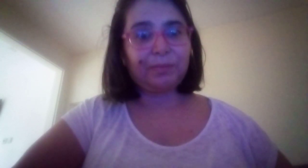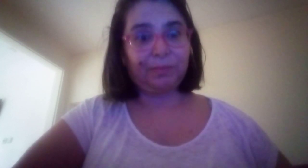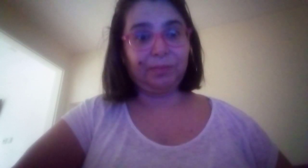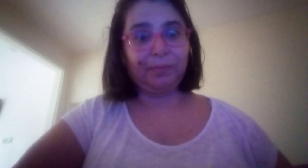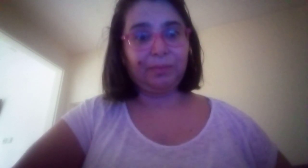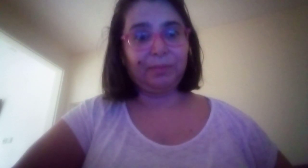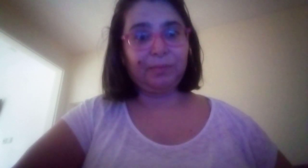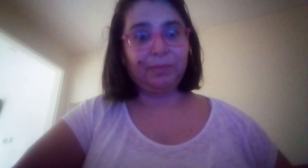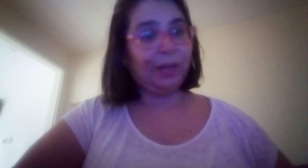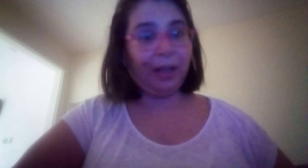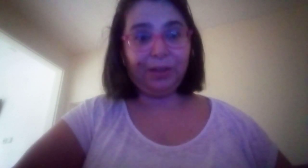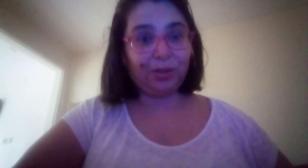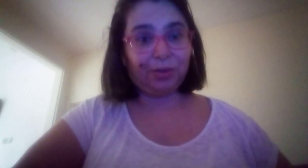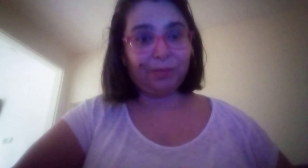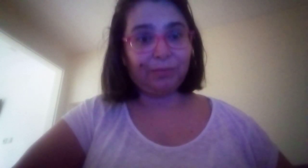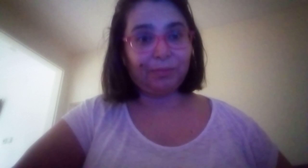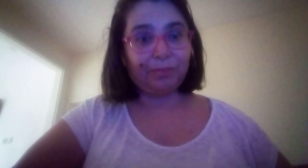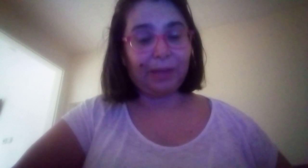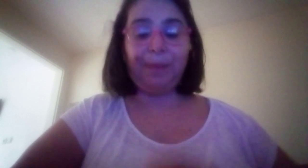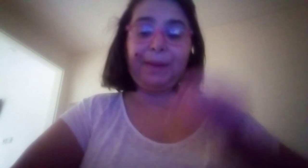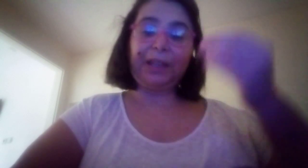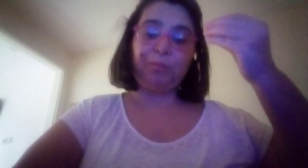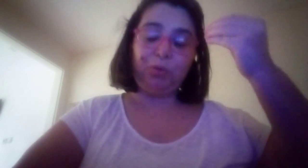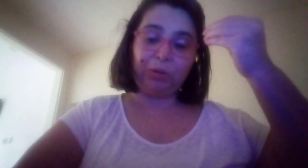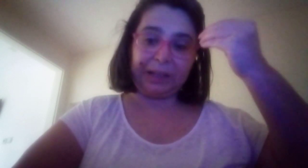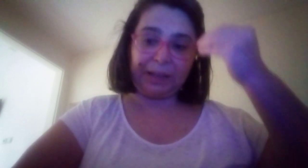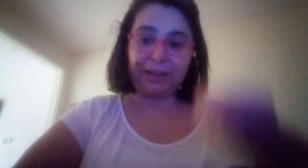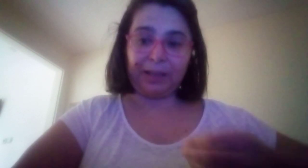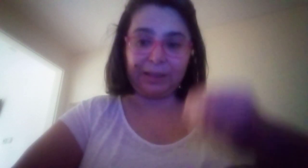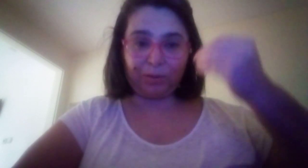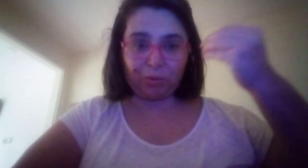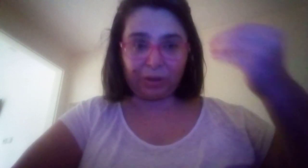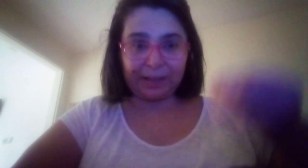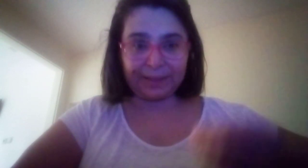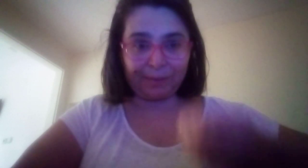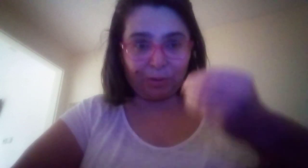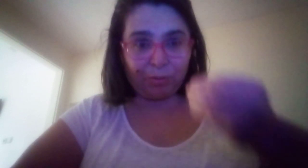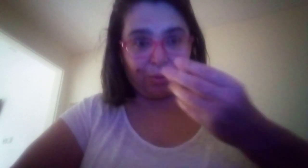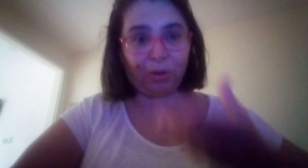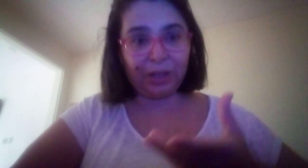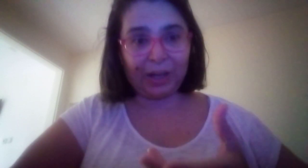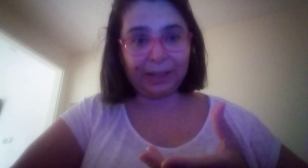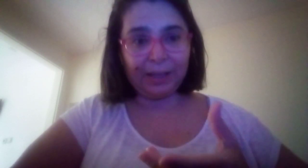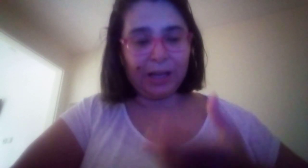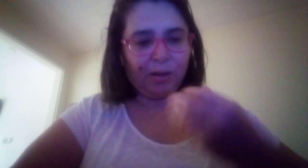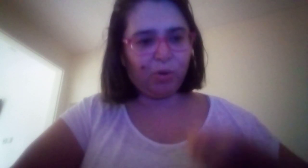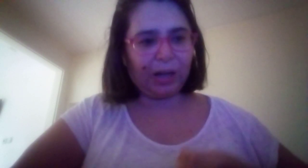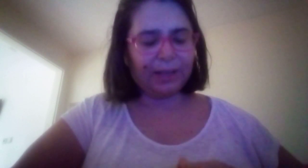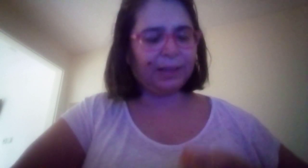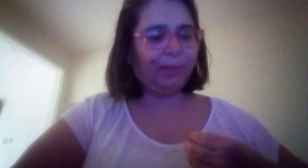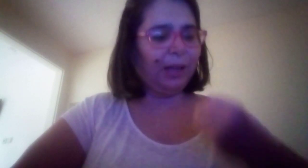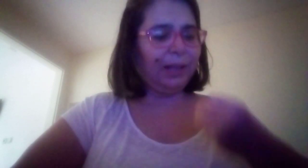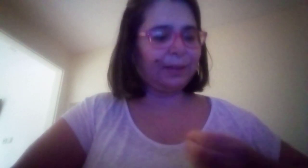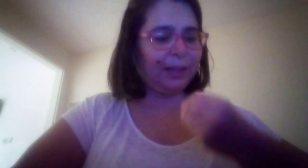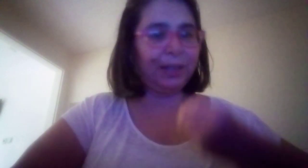yanlış yanlış Elbette ki büyüklerine saygı küçüklerine Sevgi kültür olacak bu kalsın ama Allah sana akıl